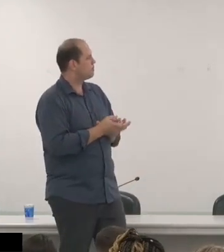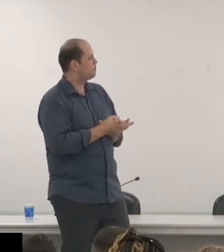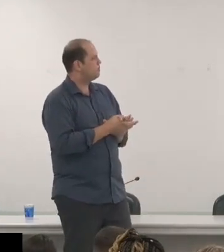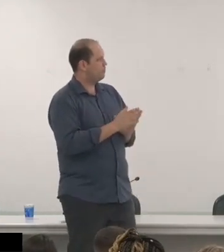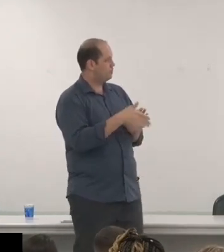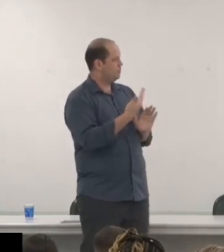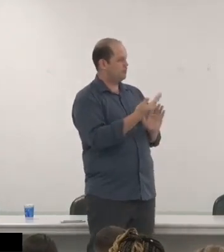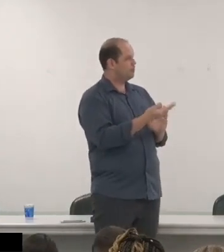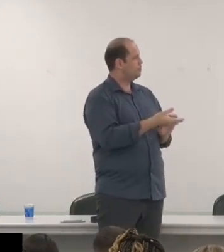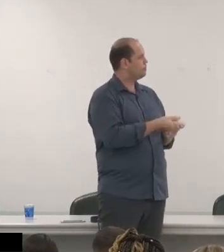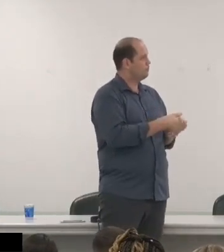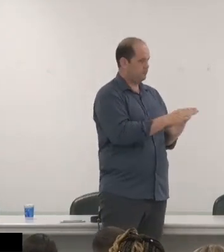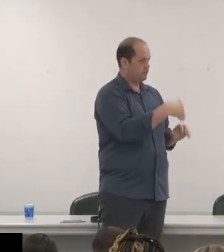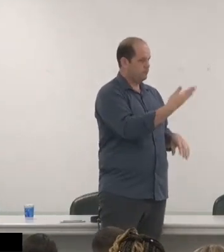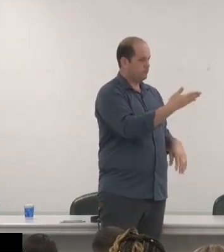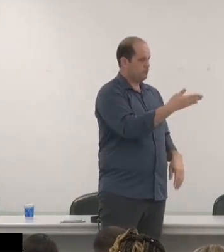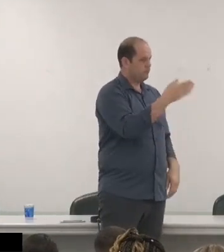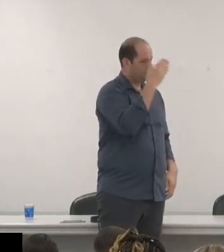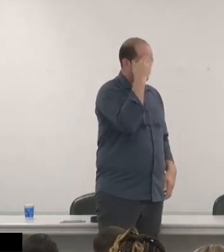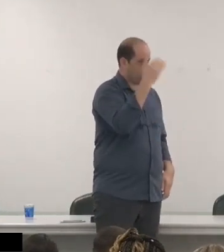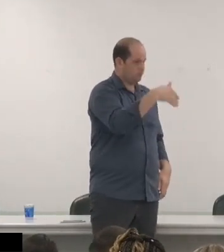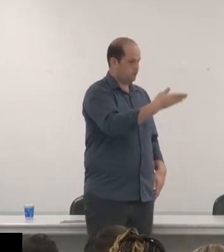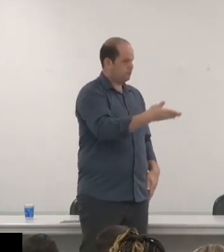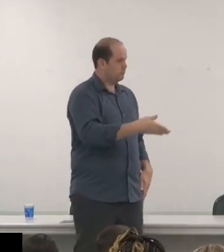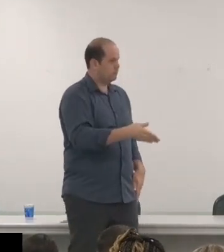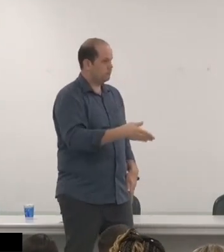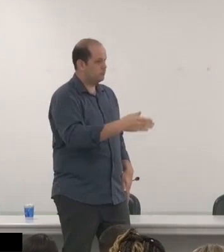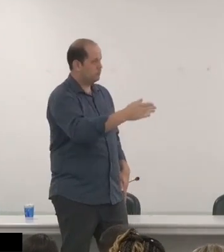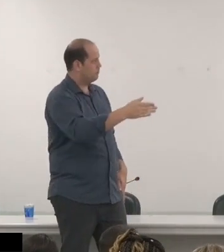de cada uma dessas etapas a seguir. Pode passar o slide, por favor. Obrigada.